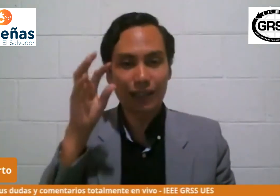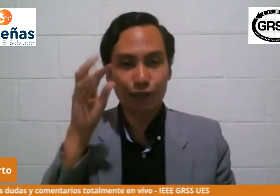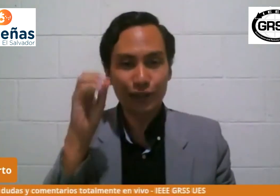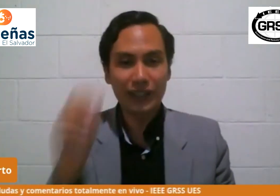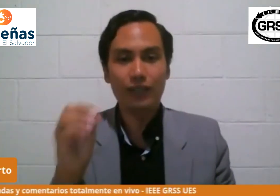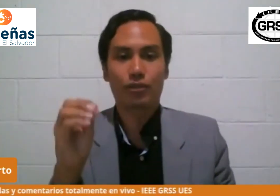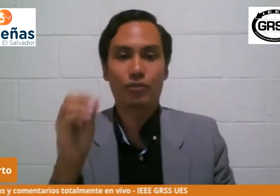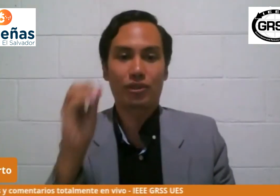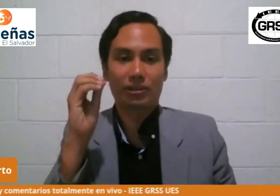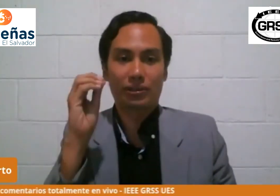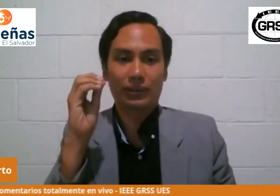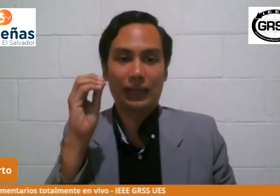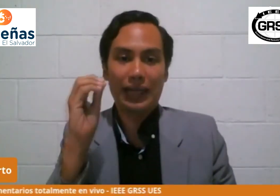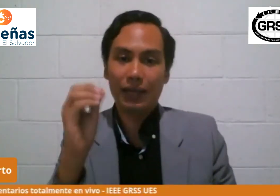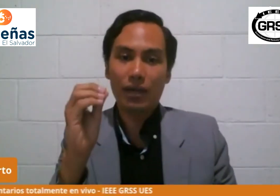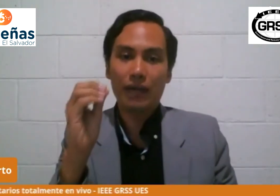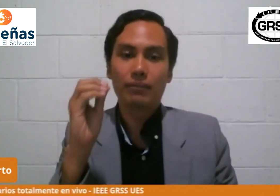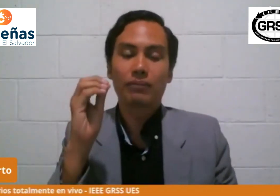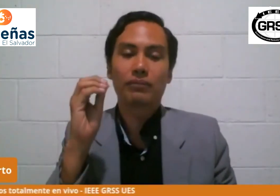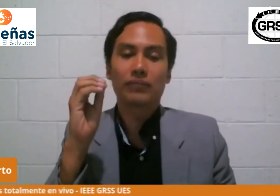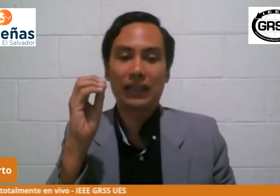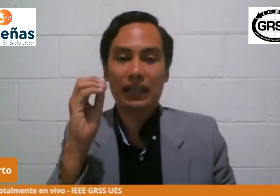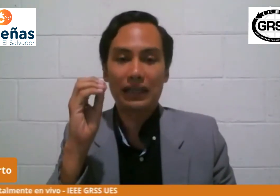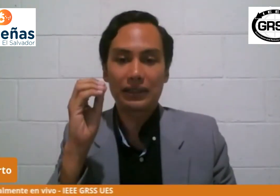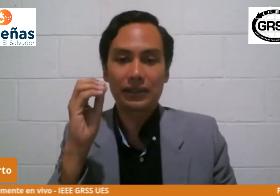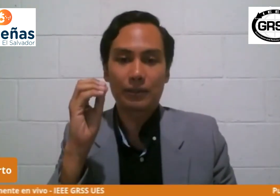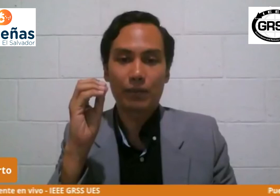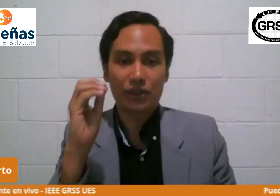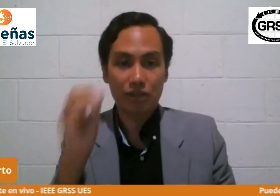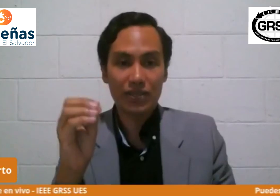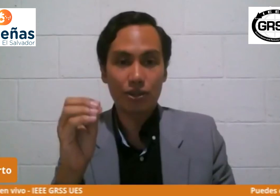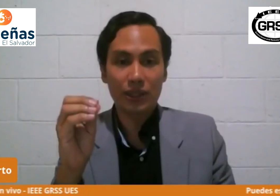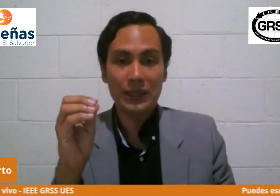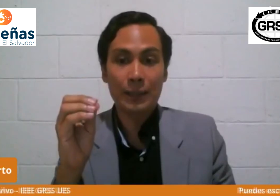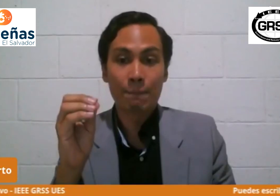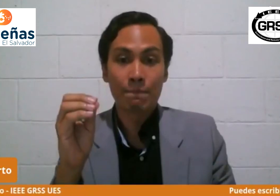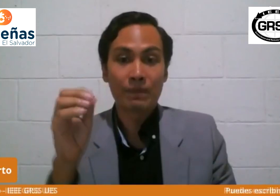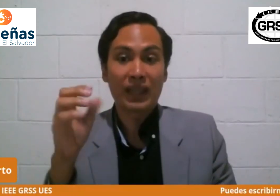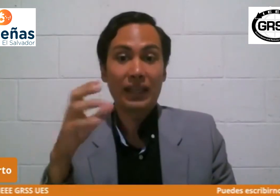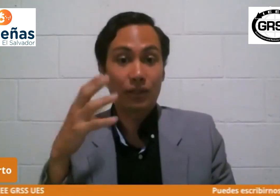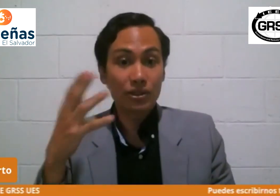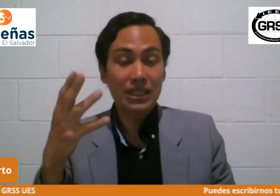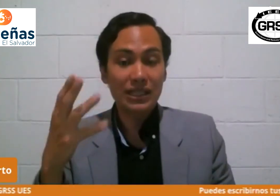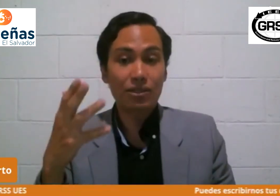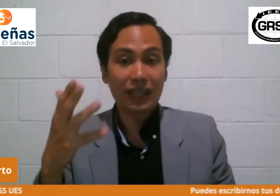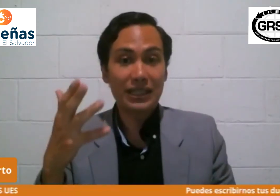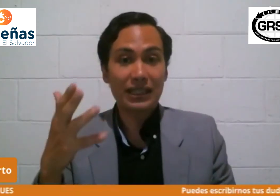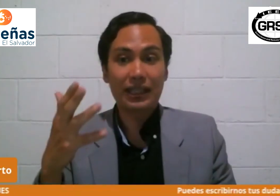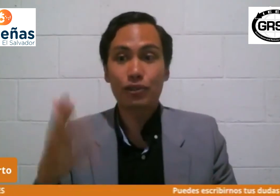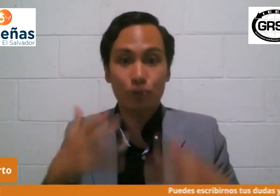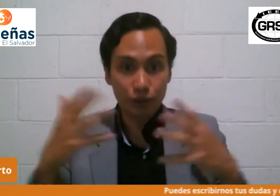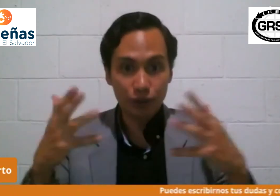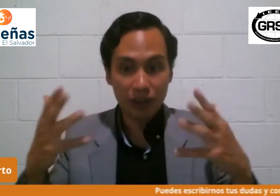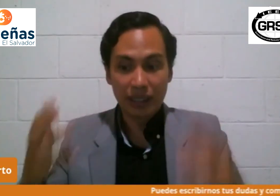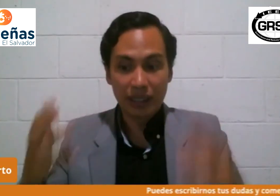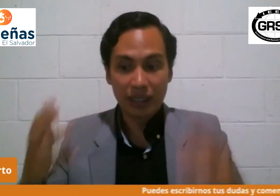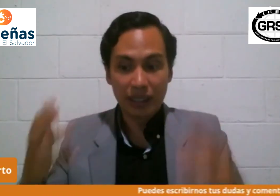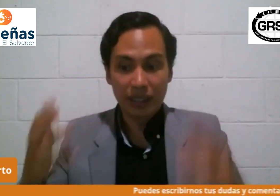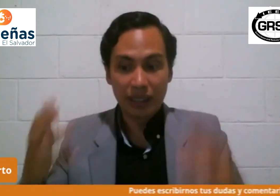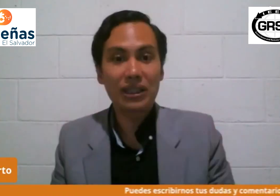sea reconocido como lengua de las personas sordas. Entonces, eso quiere decir que